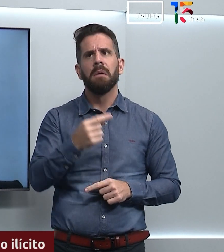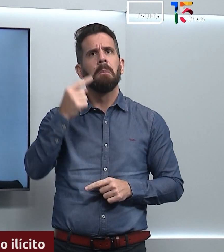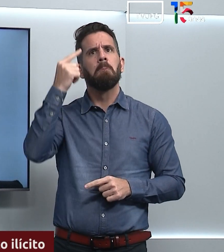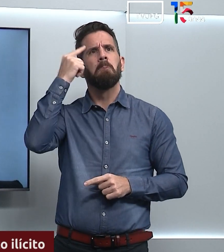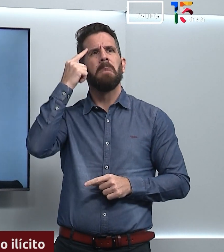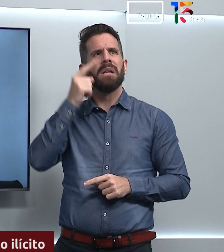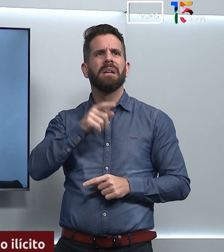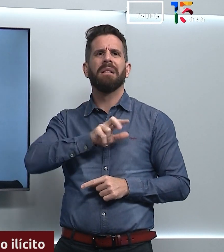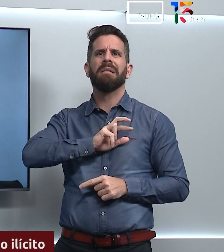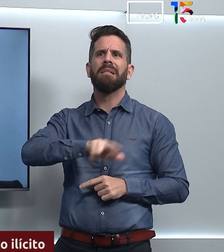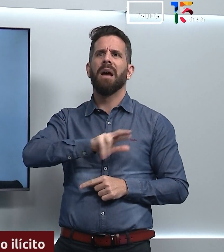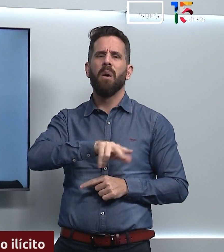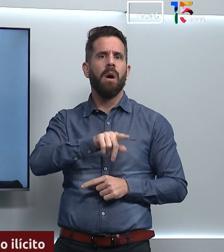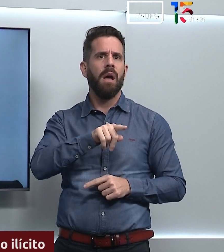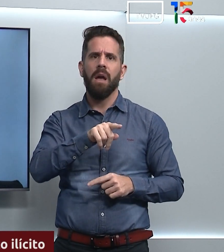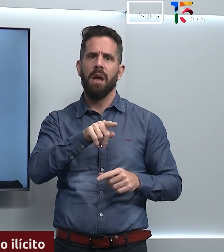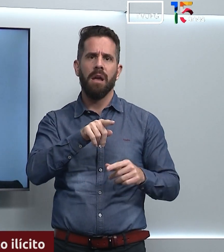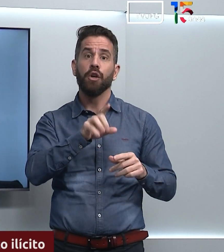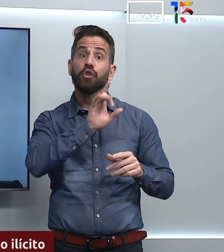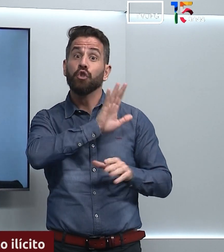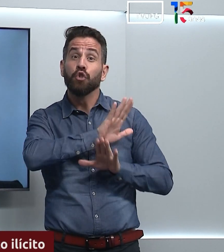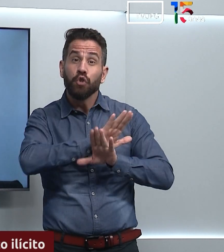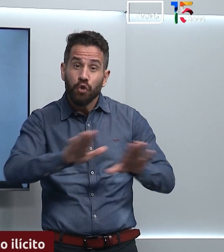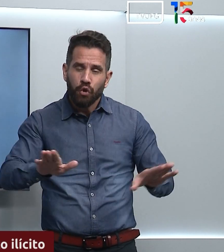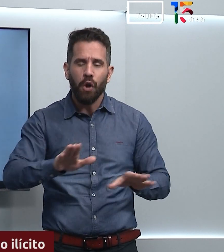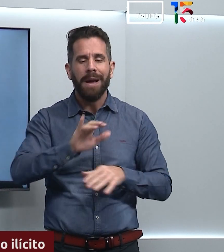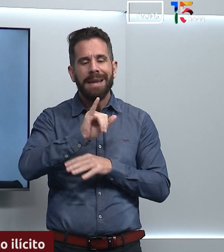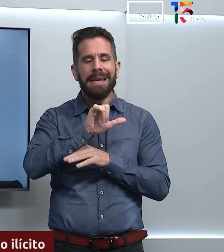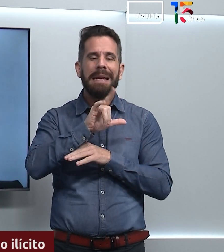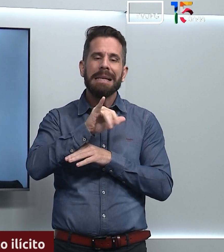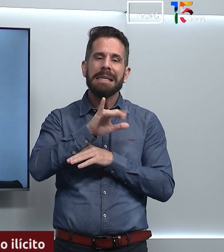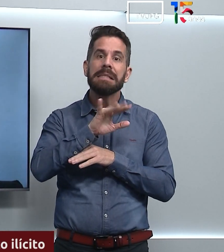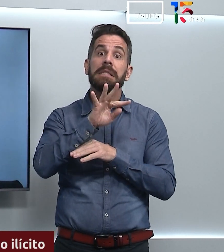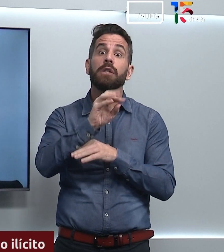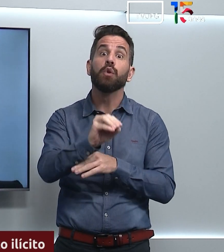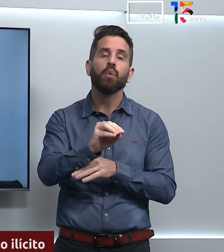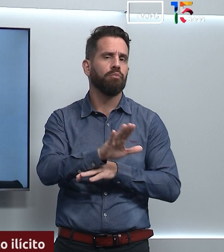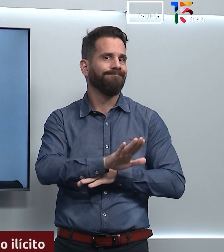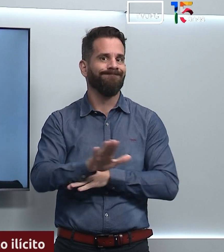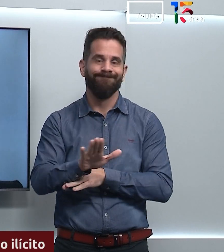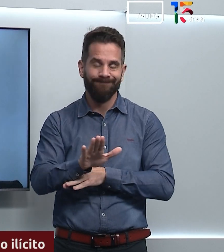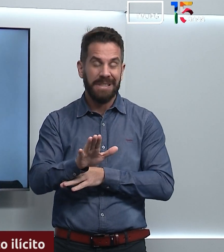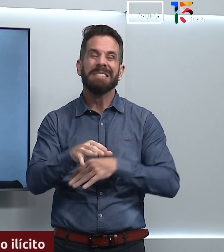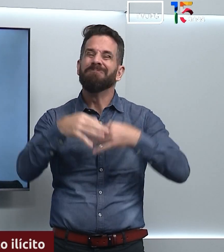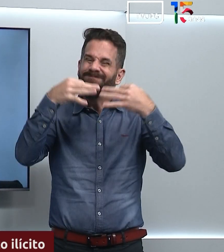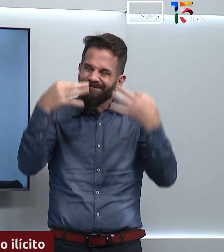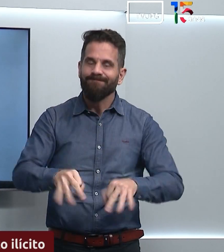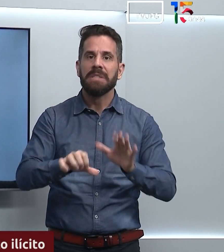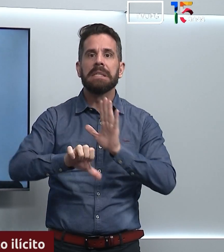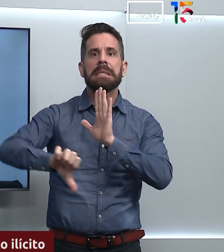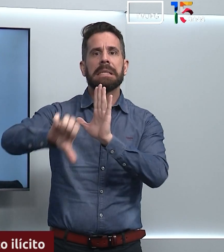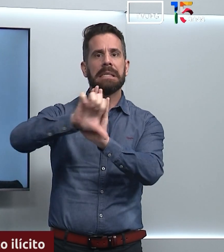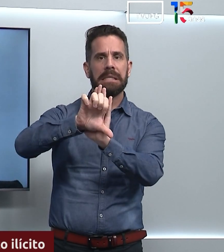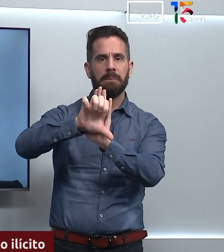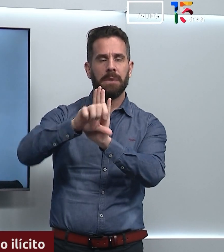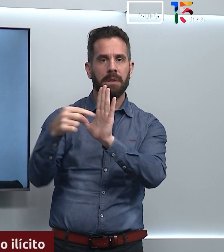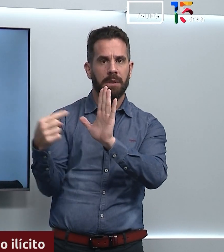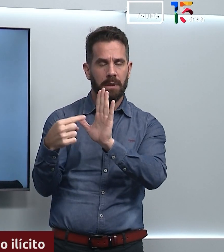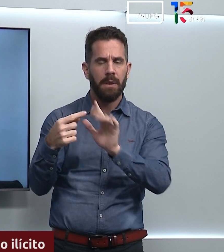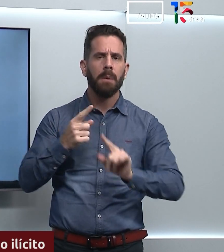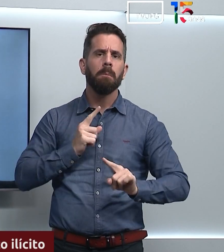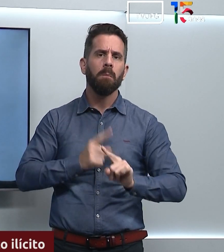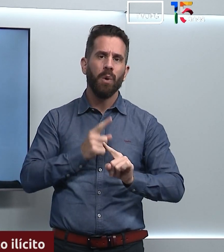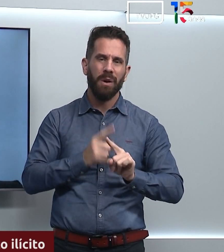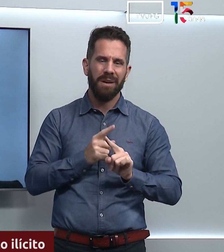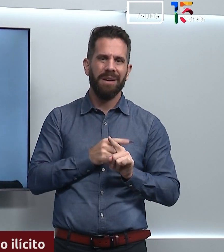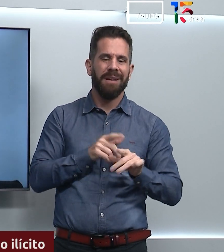ato ilícito, ele deveria ser um crime, deveria criminalizar esse ato. Por quê? Porque a criança ou adolescente